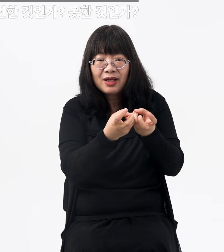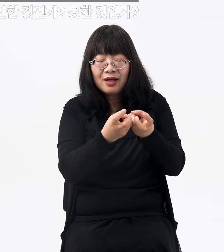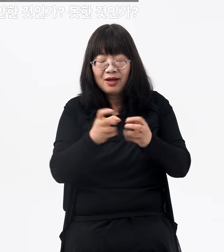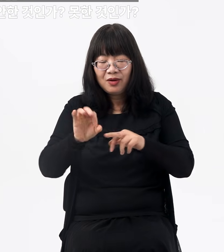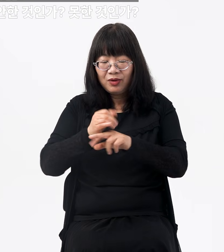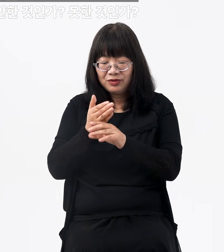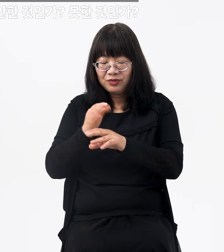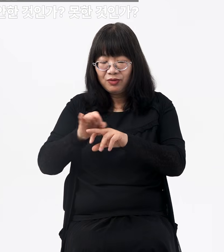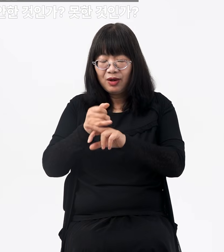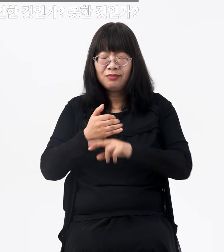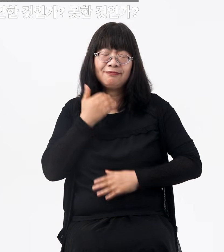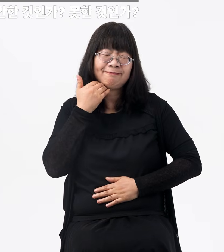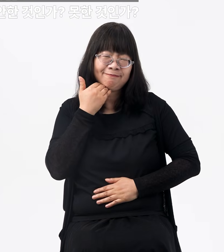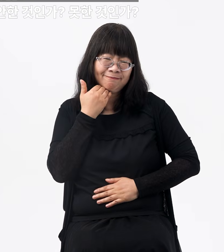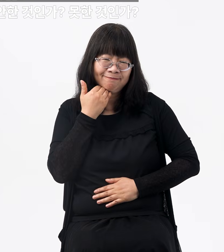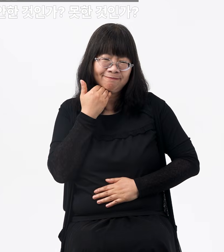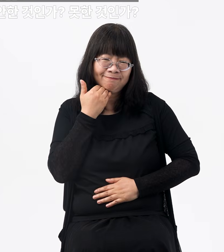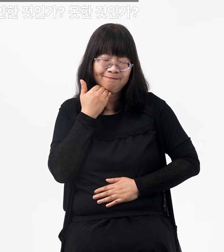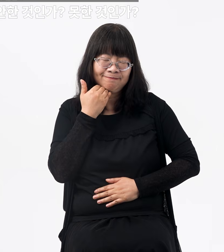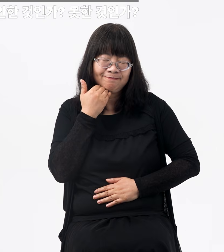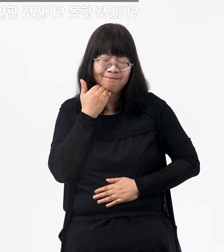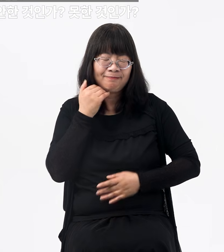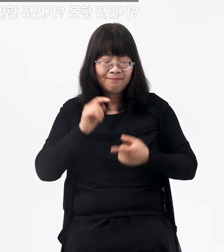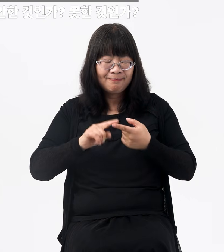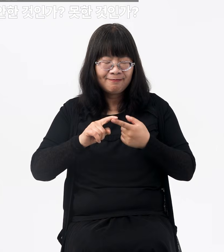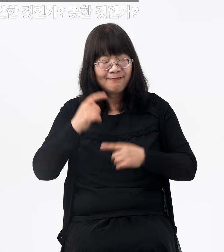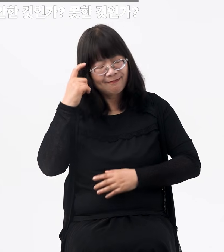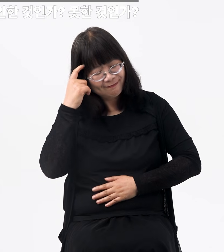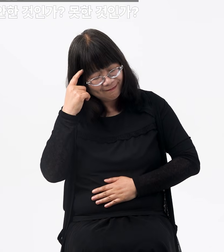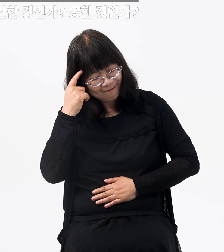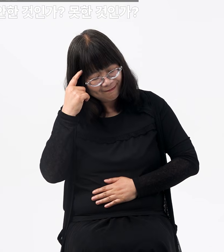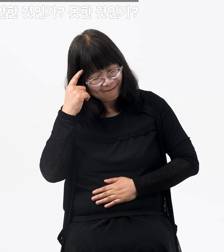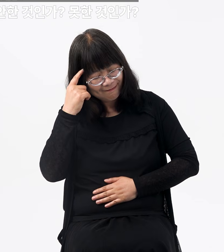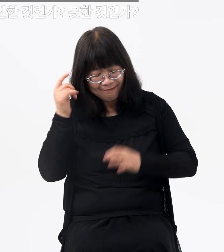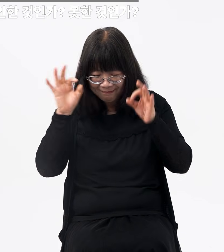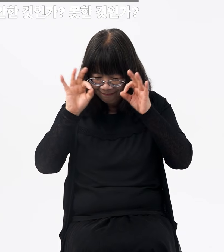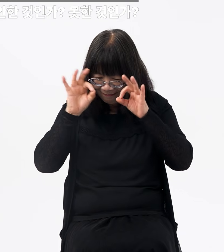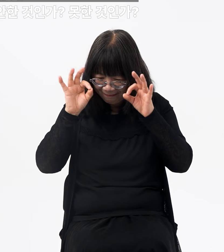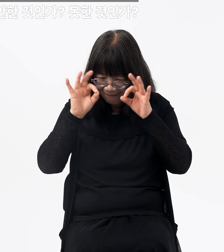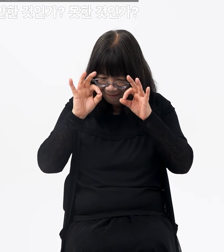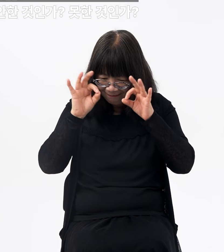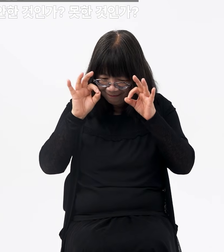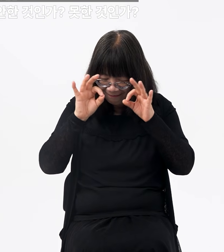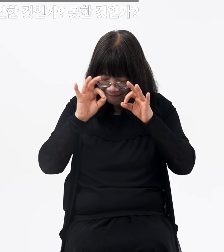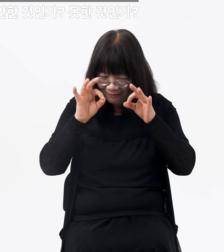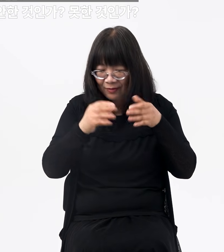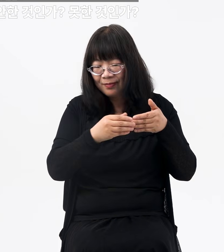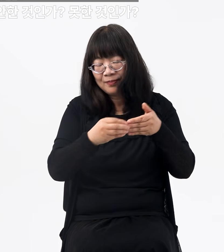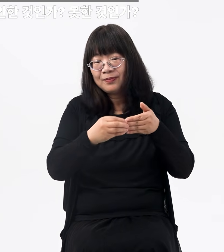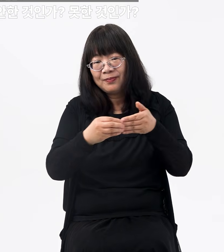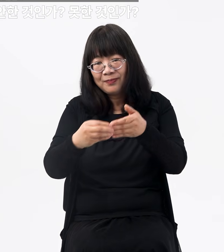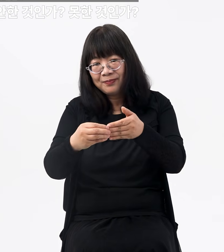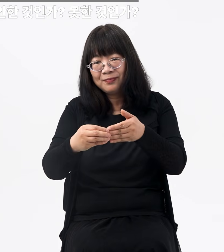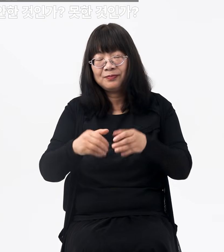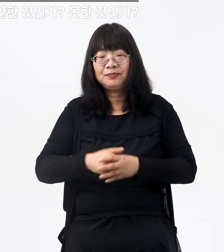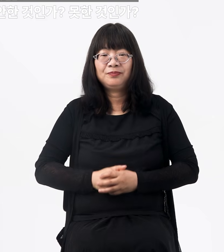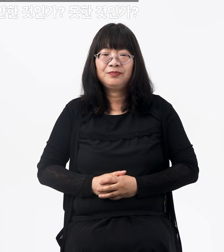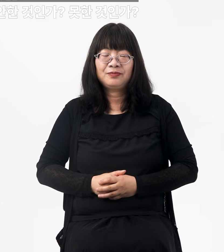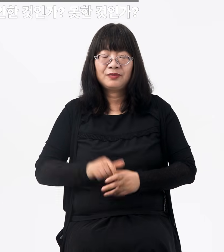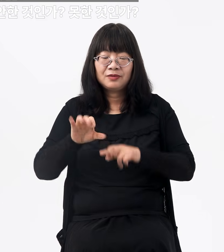누구신가? King of Kings. 왕 중의 왕은 누구신가? King of